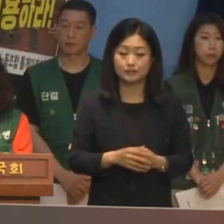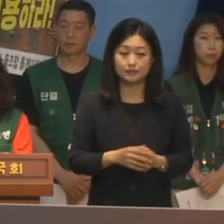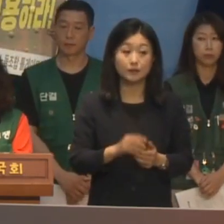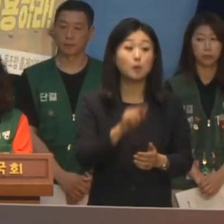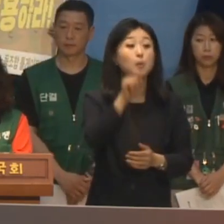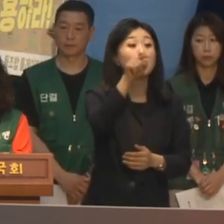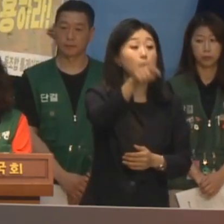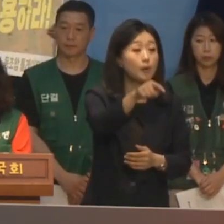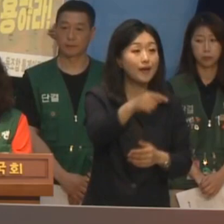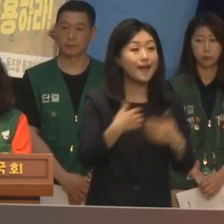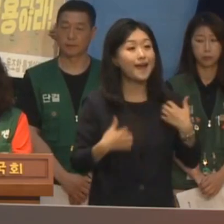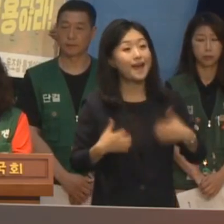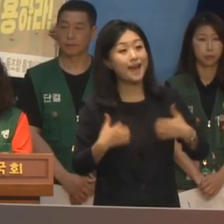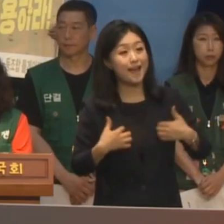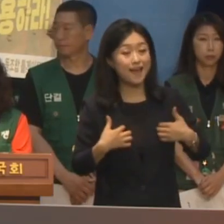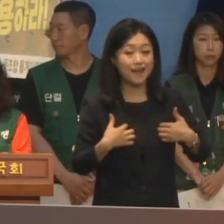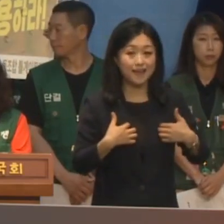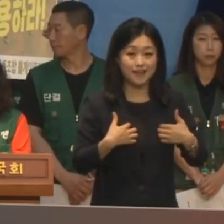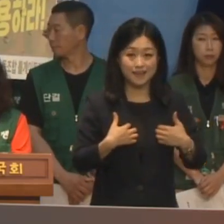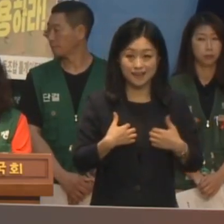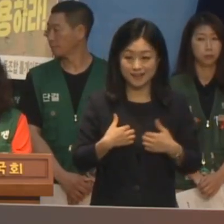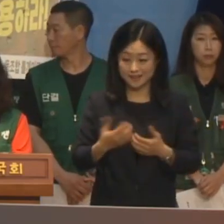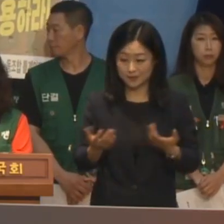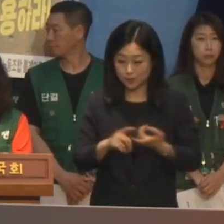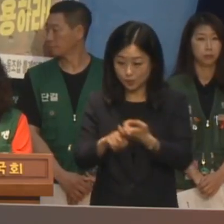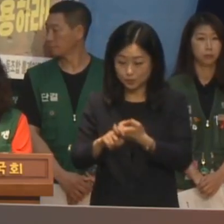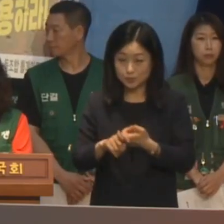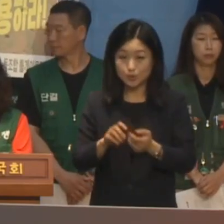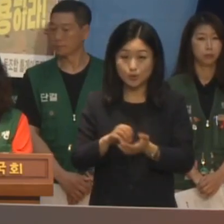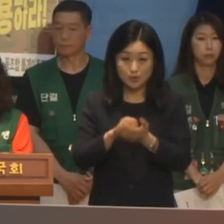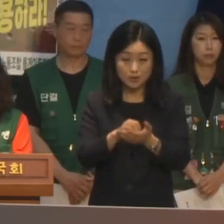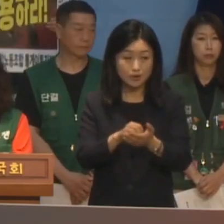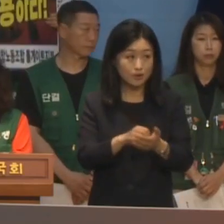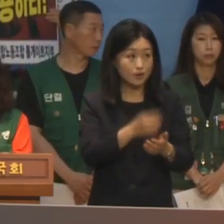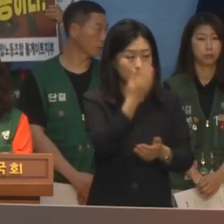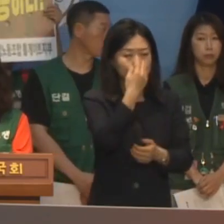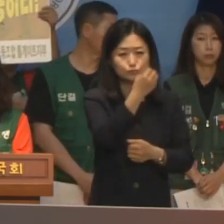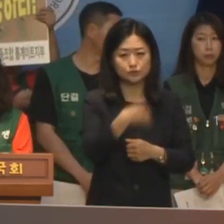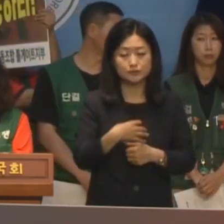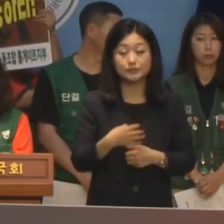반갑게 인사를 하면서 이런 무시 정도는 일도 아닙니다.